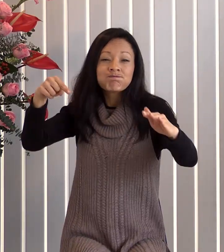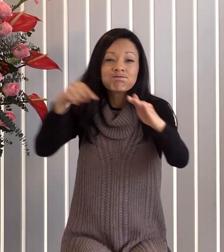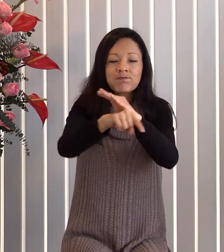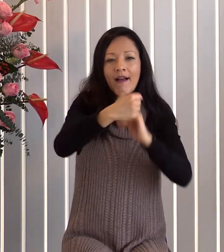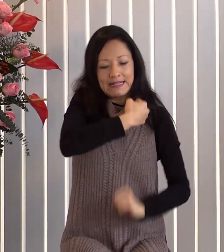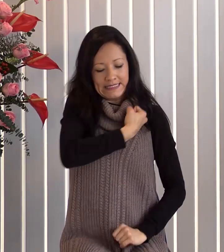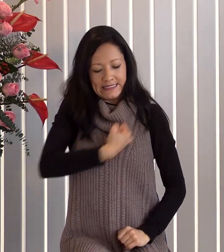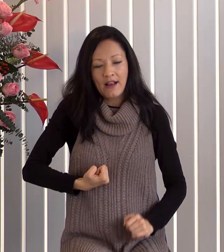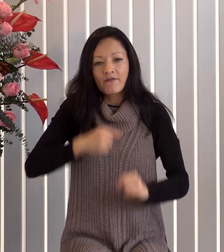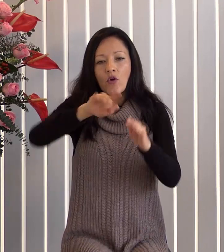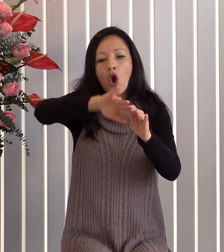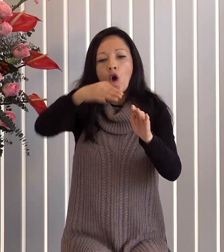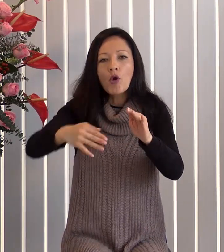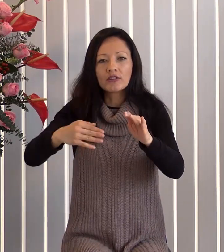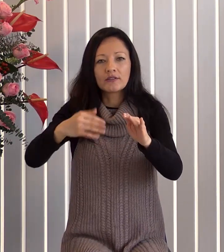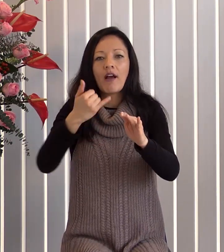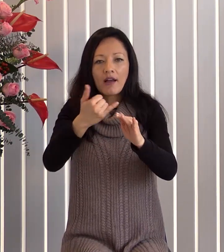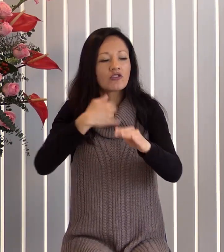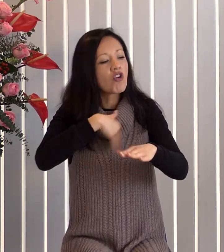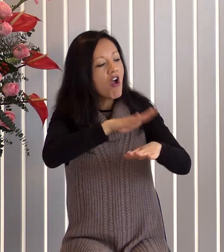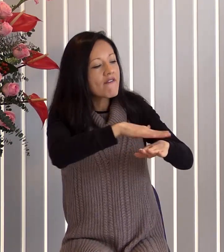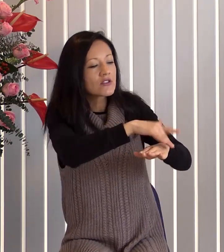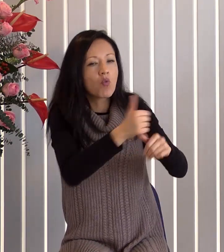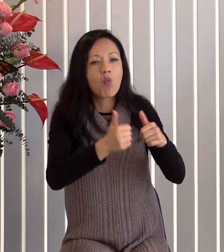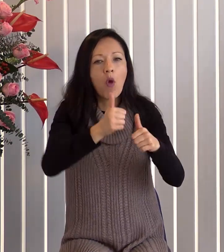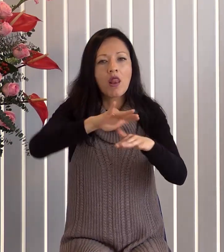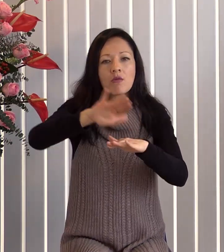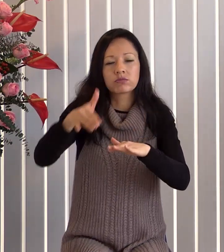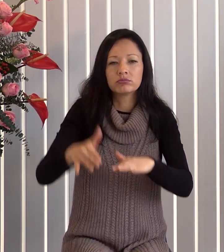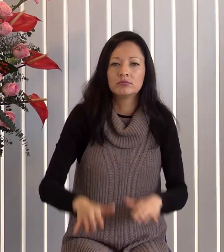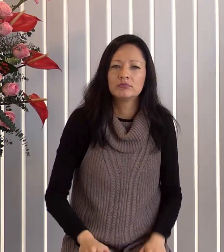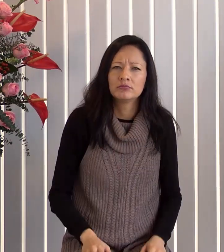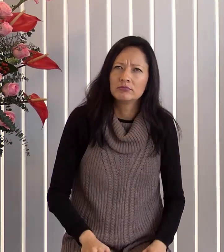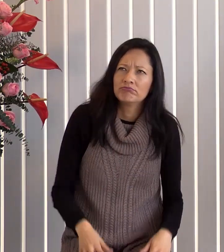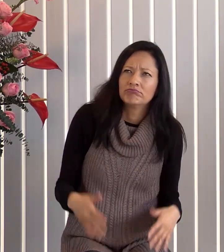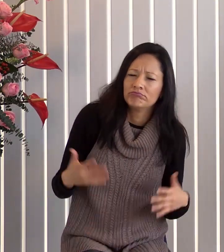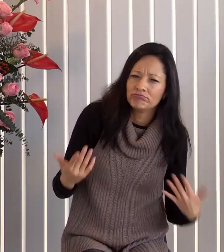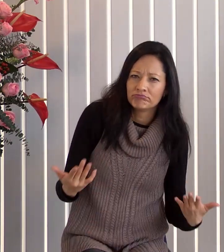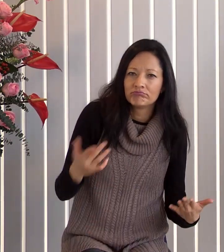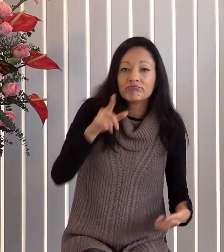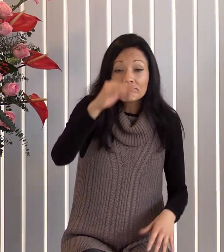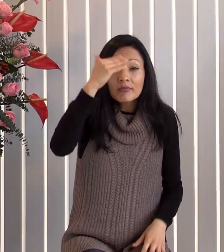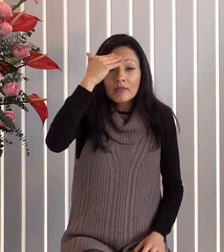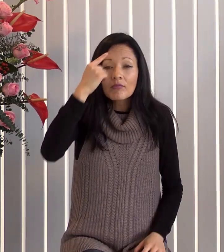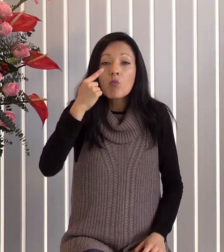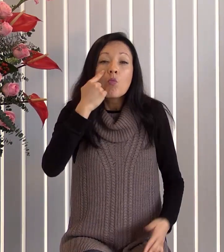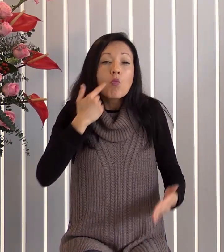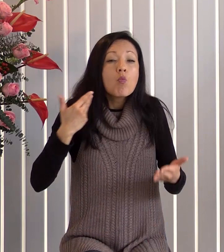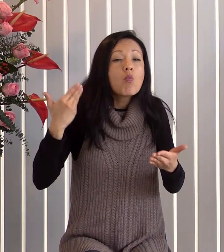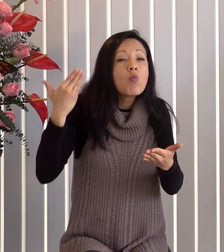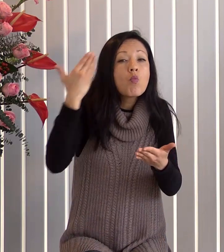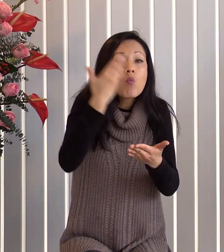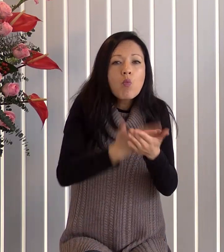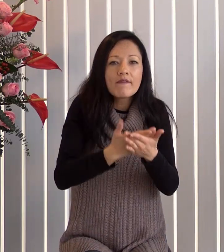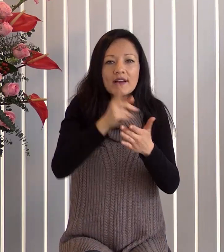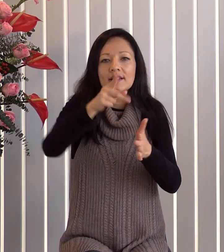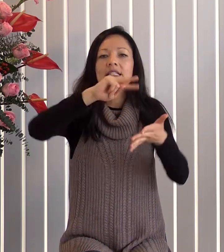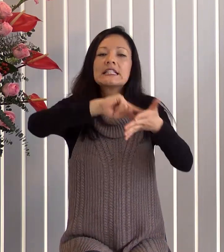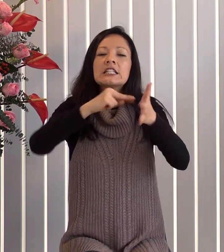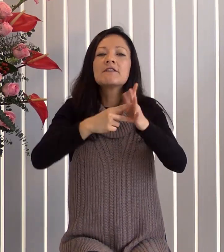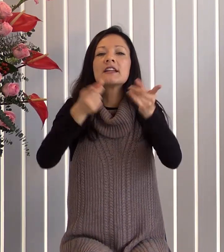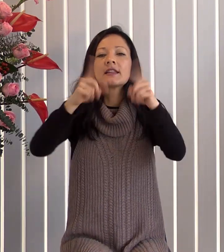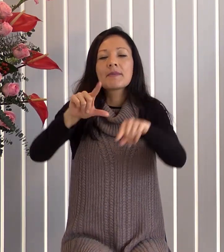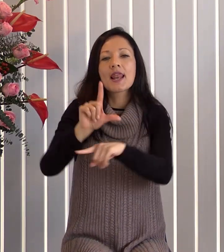de los montes que yo te diré. Pues sépalo, ¿no? La palabra prueba también significa la palabra